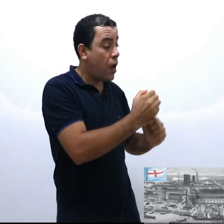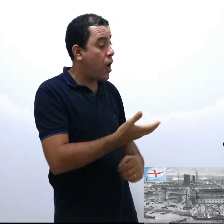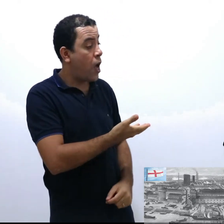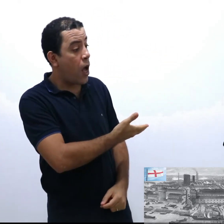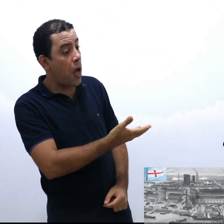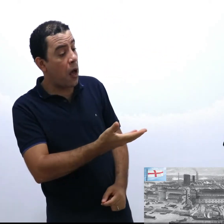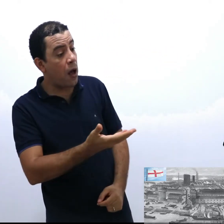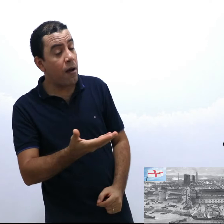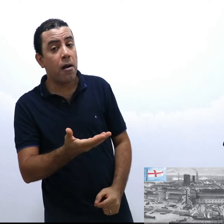uma revolução industrial.